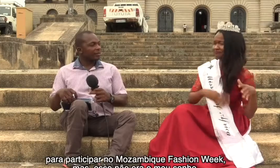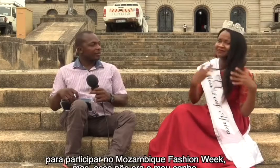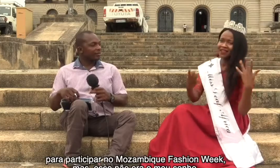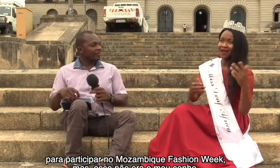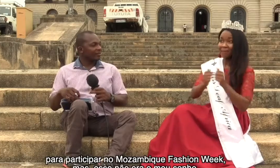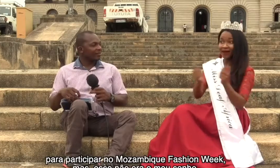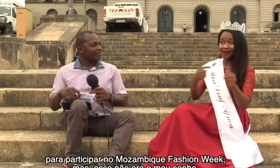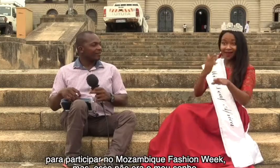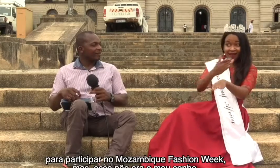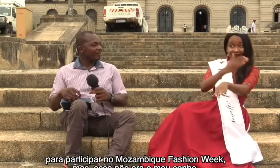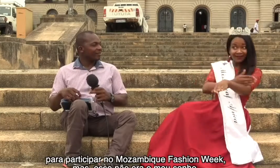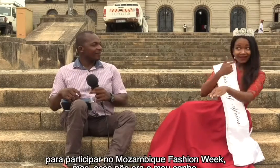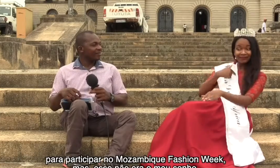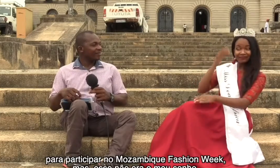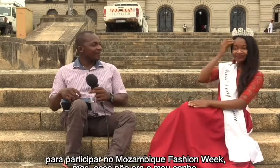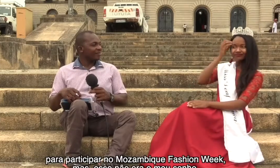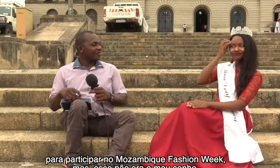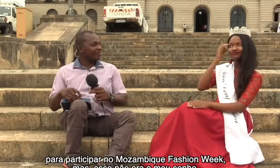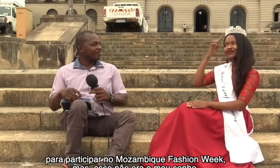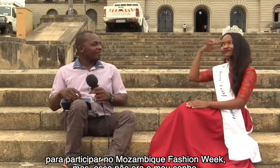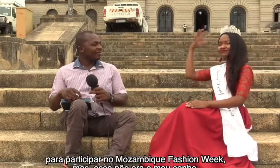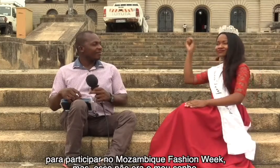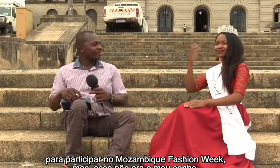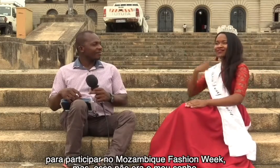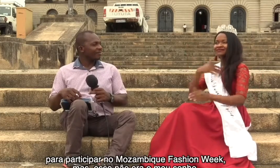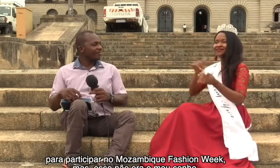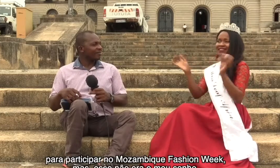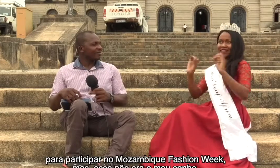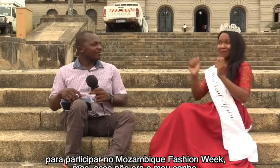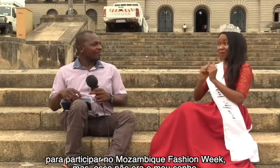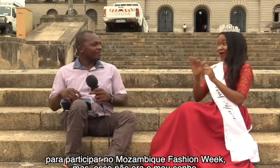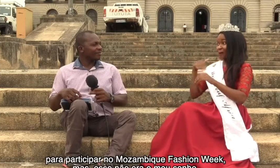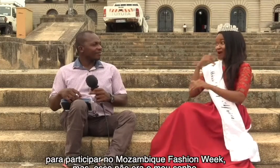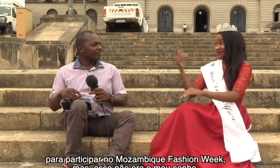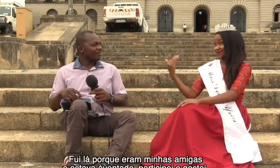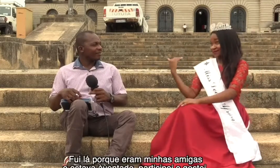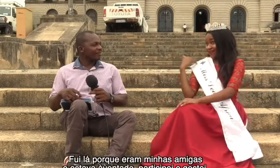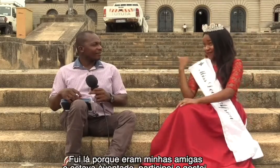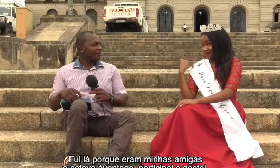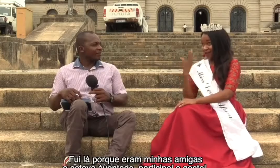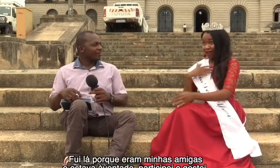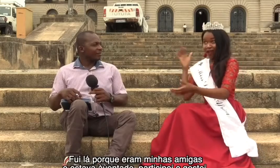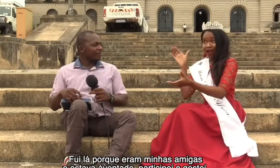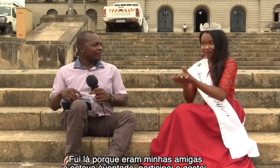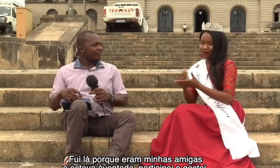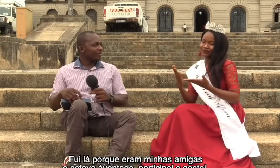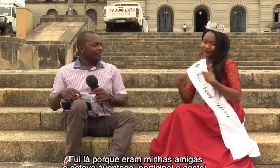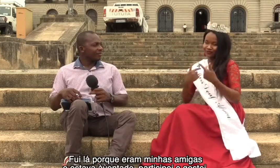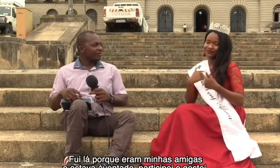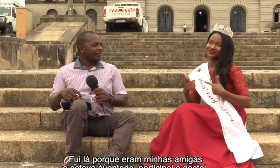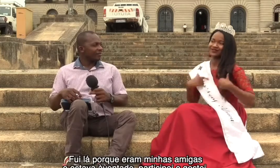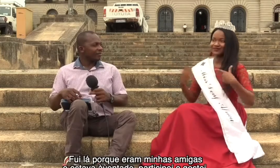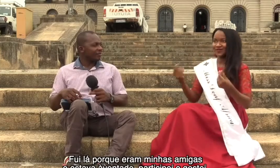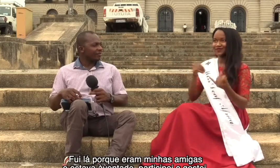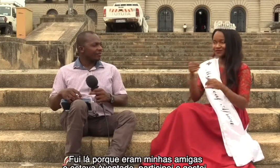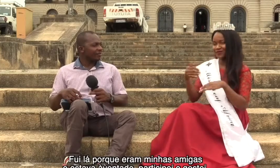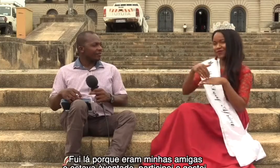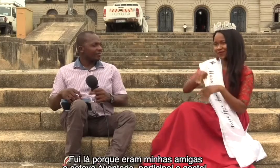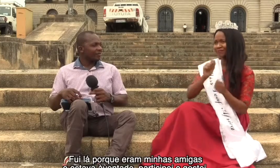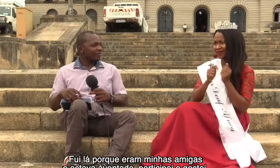no Moçambique Fashion Week. Mas, esse não era o meu sonho. Fui lá porque eram minhas